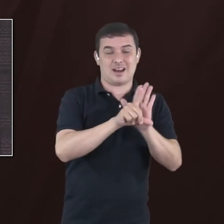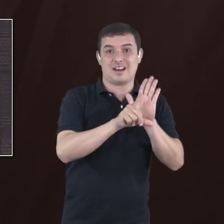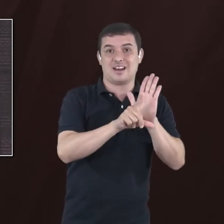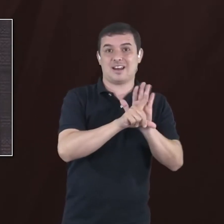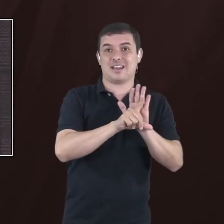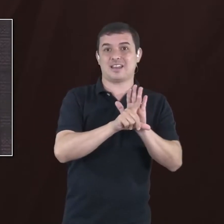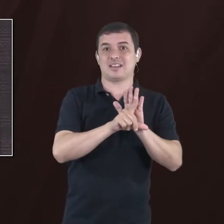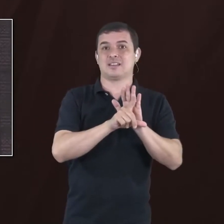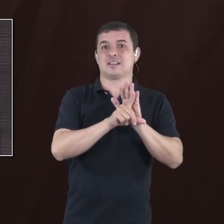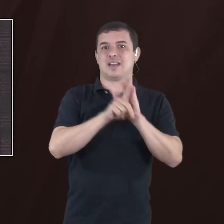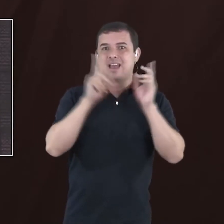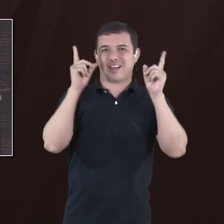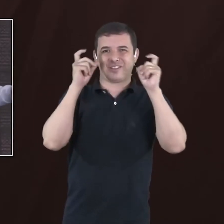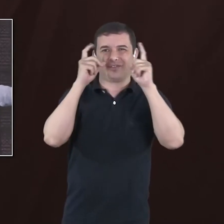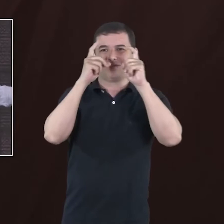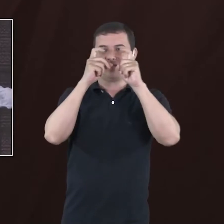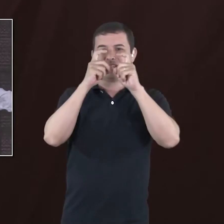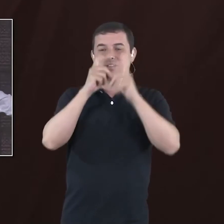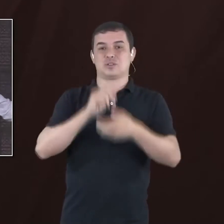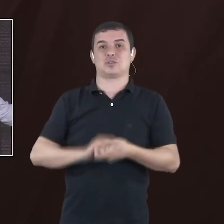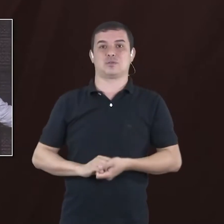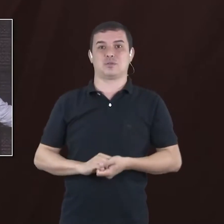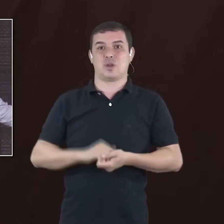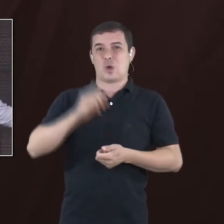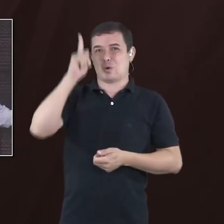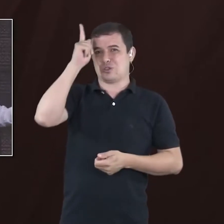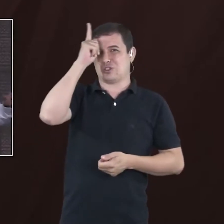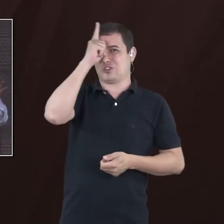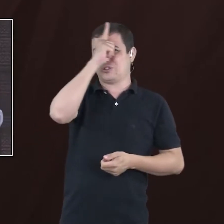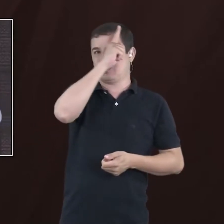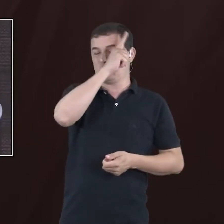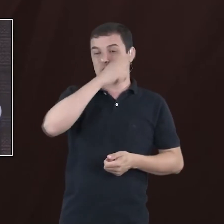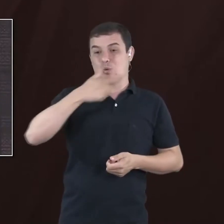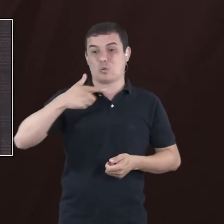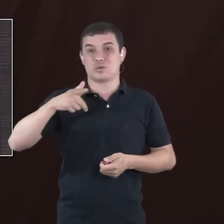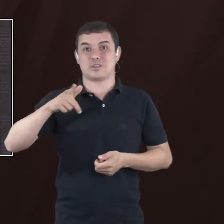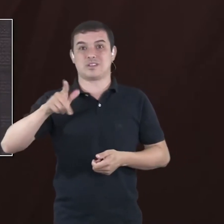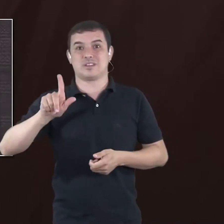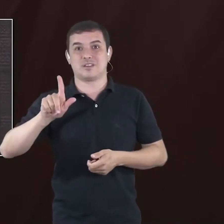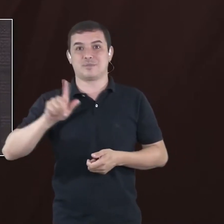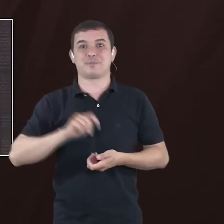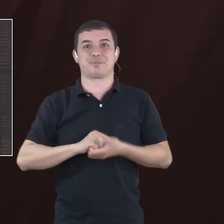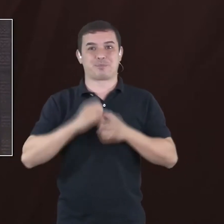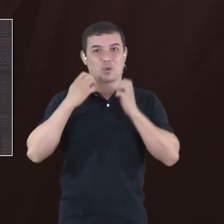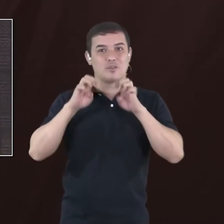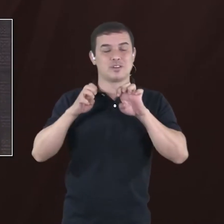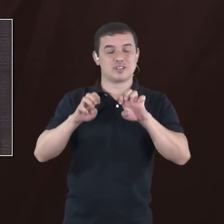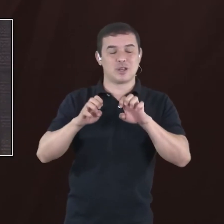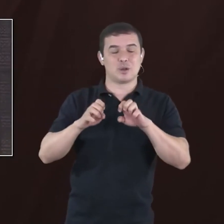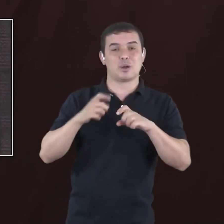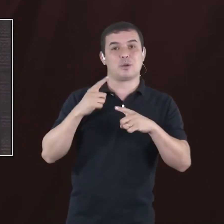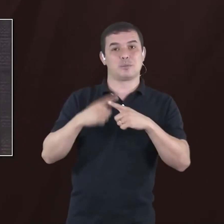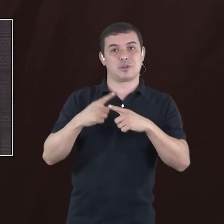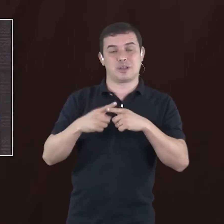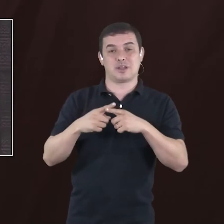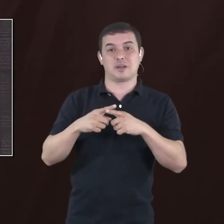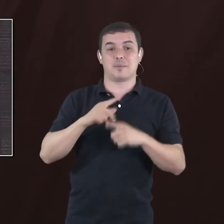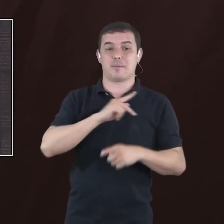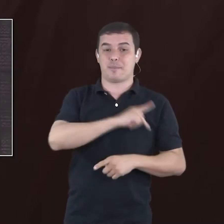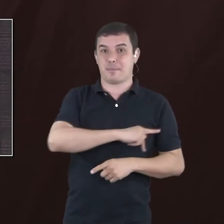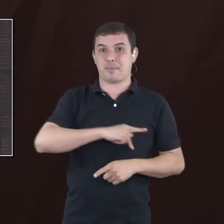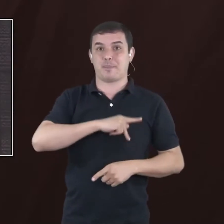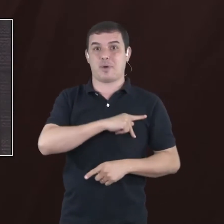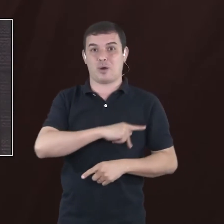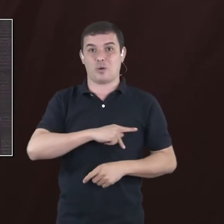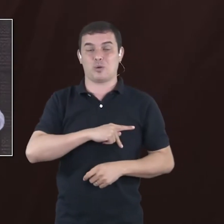poder entrar para as nações, para os gentios. Então Deus teve de usar Paulo, o